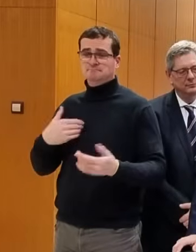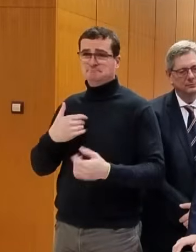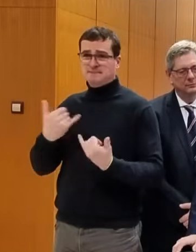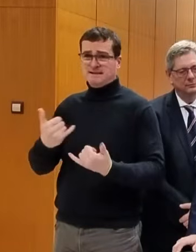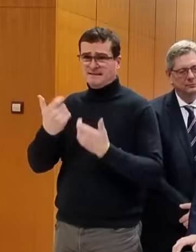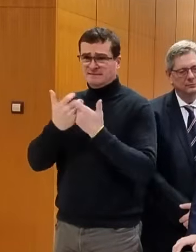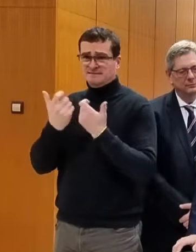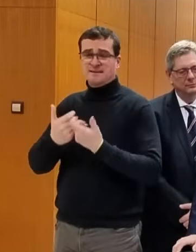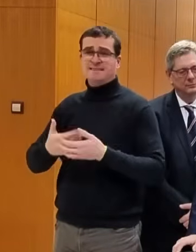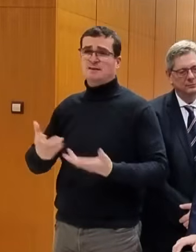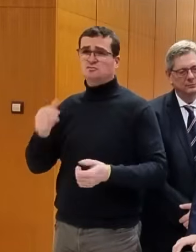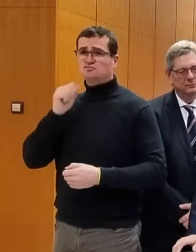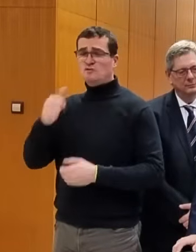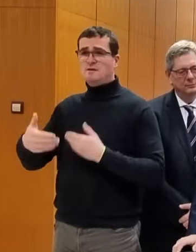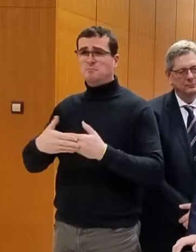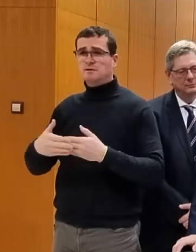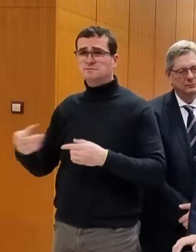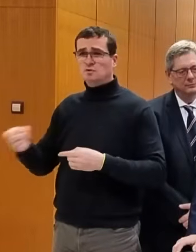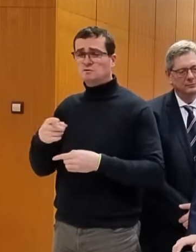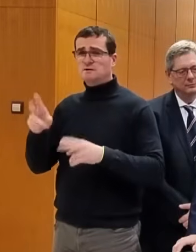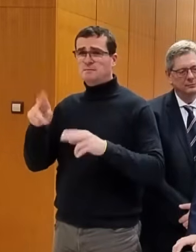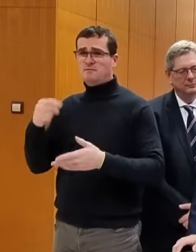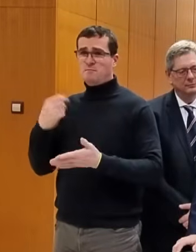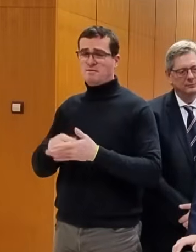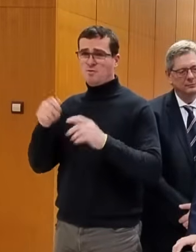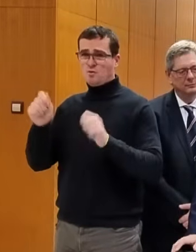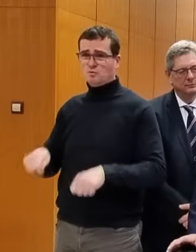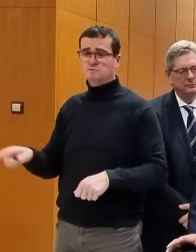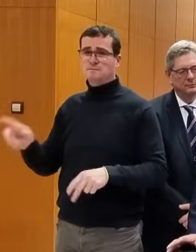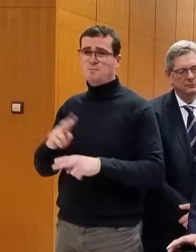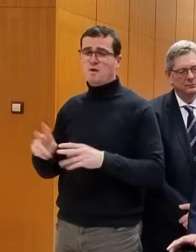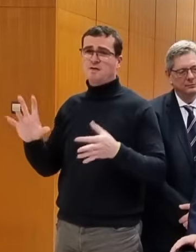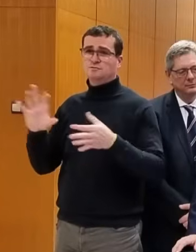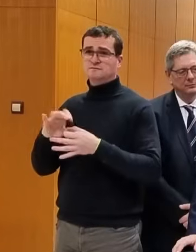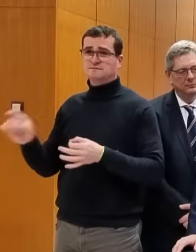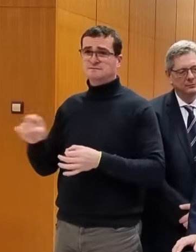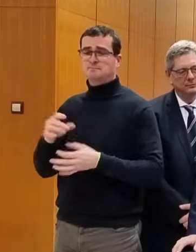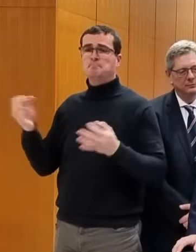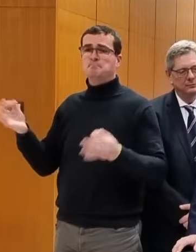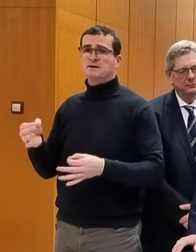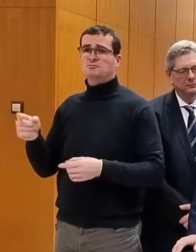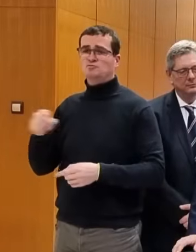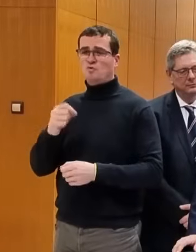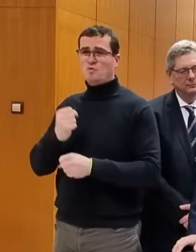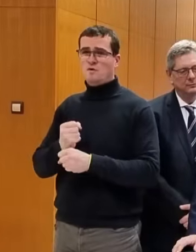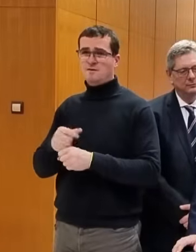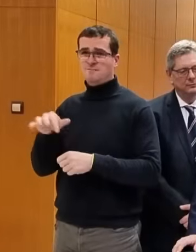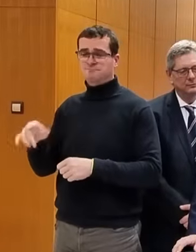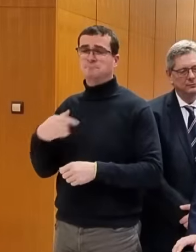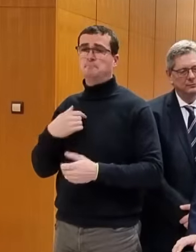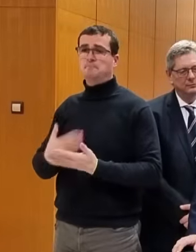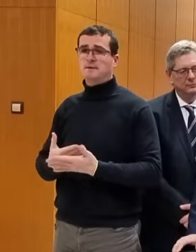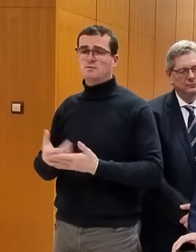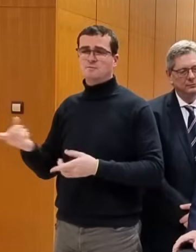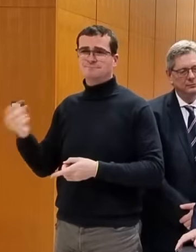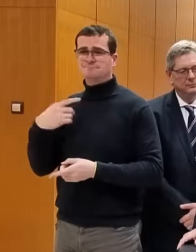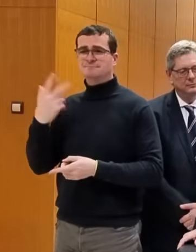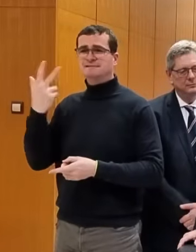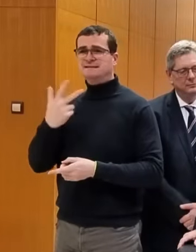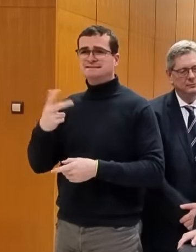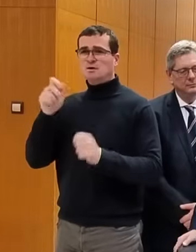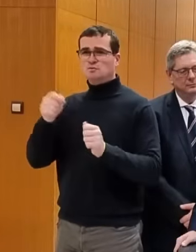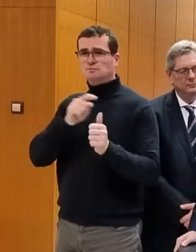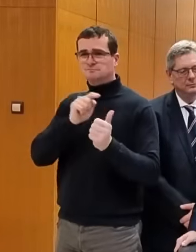vám práve vysvetlím, že neexistuje žiadna blízkosť právoplatného rozhodnutia, ktorú by ste mohli spájať s tým, prečo toto konanie je preto, pretože bolo